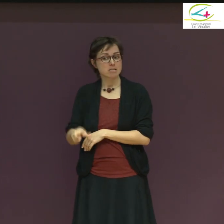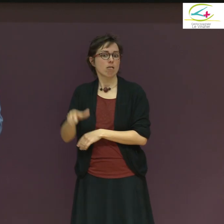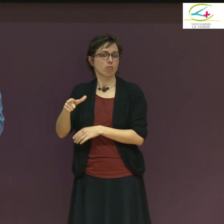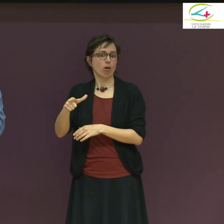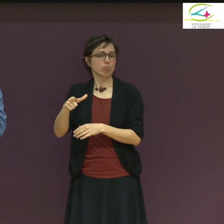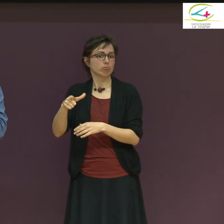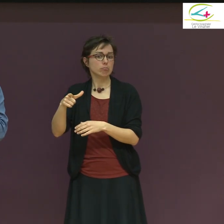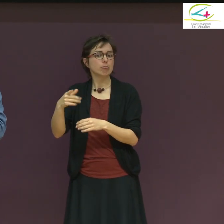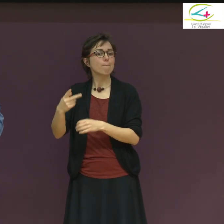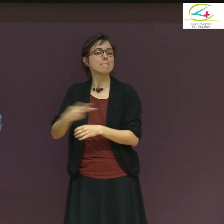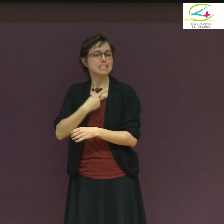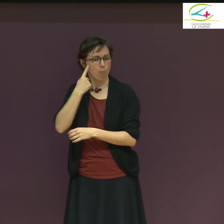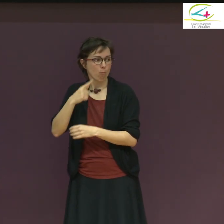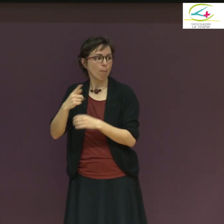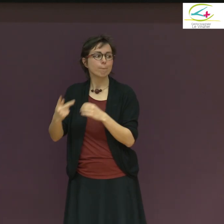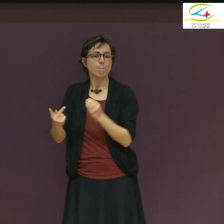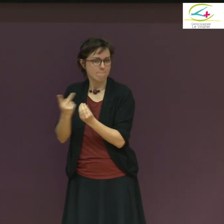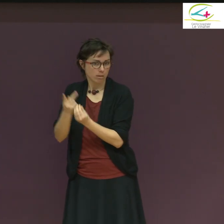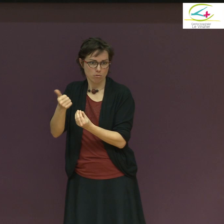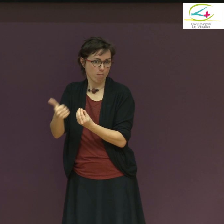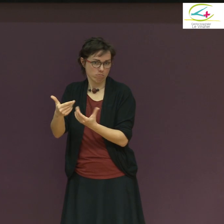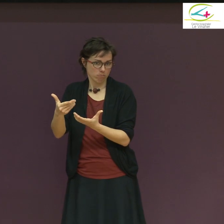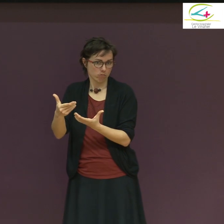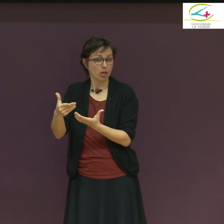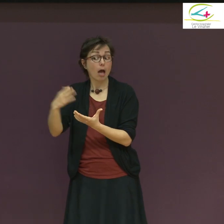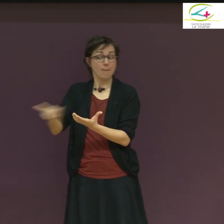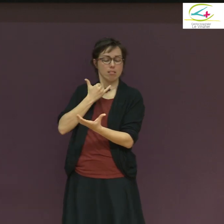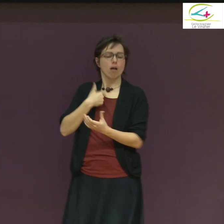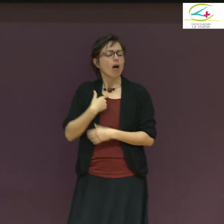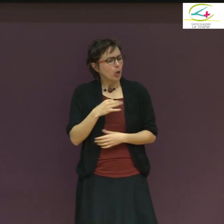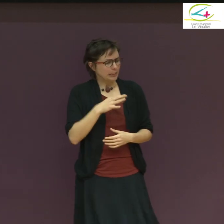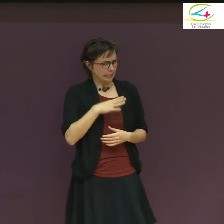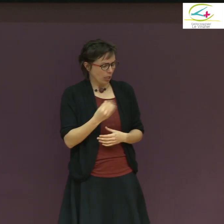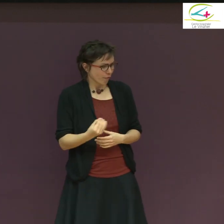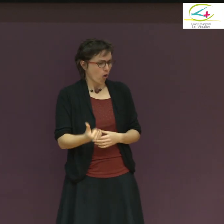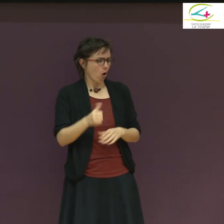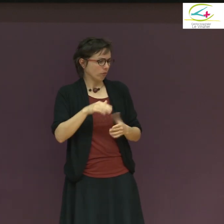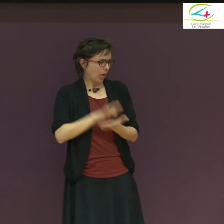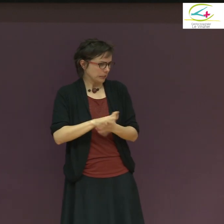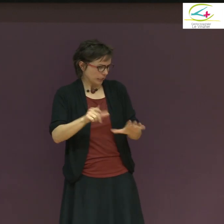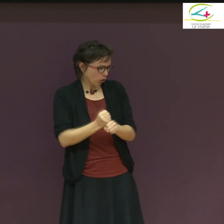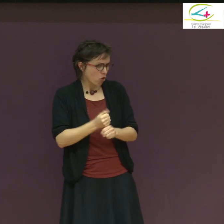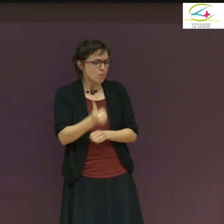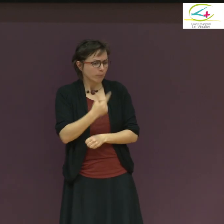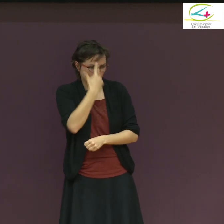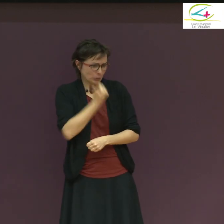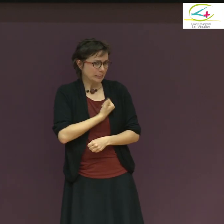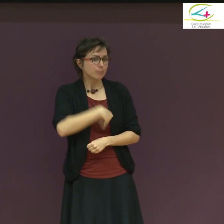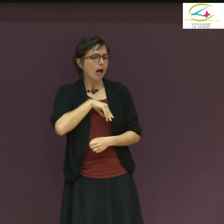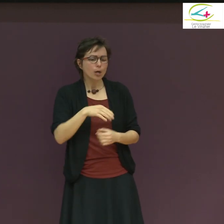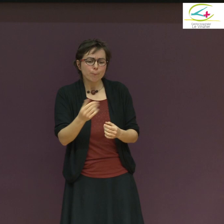Écoute, j'ai un gamin qui a 7 ans, il a fait un suicide au tic-tac. Bon, est-ce que tu veux le voir ?»